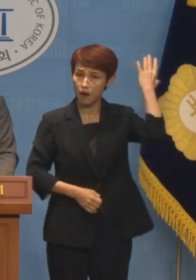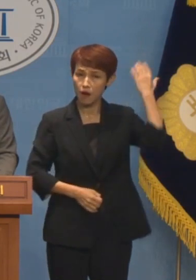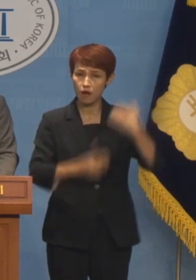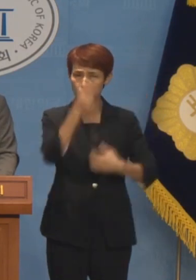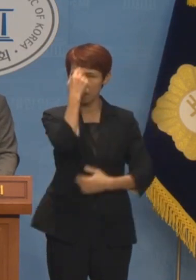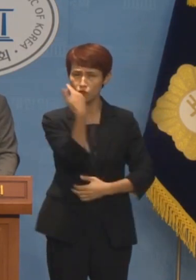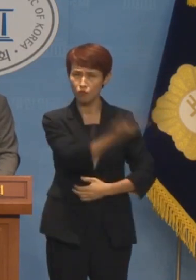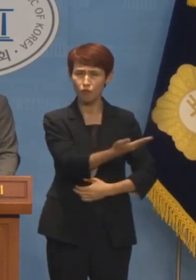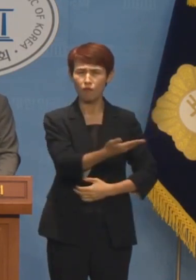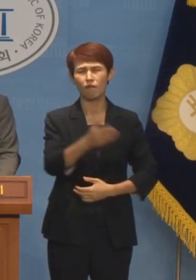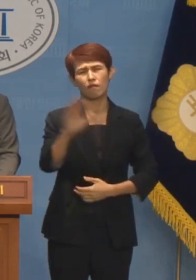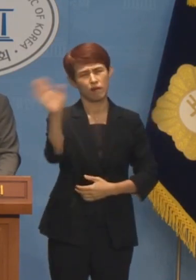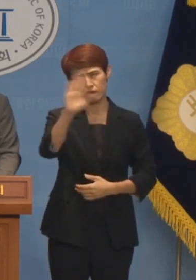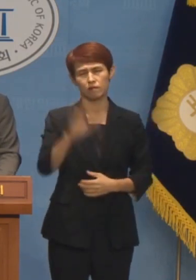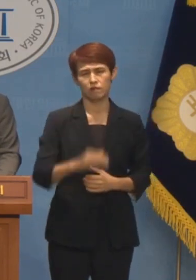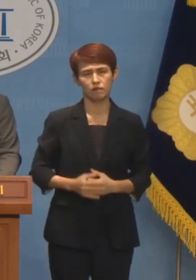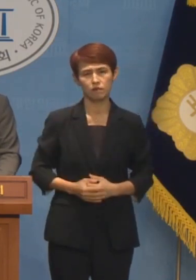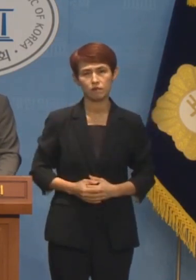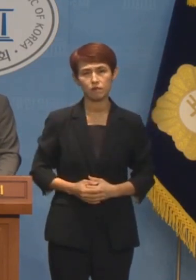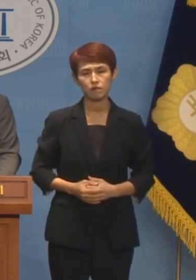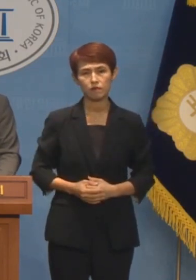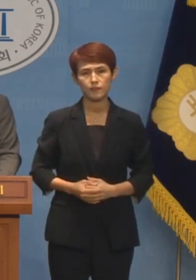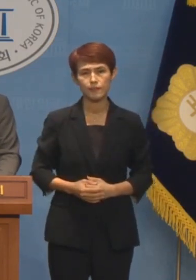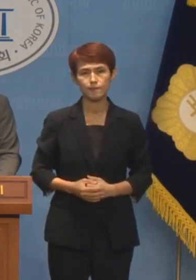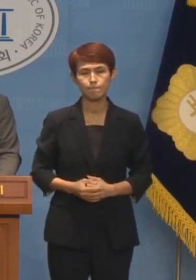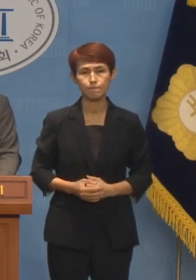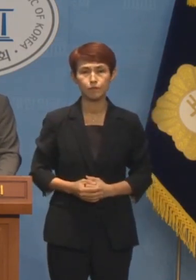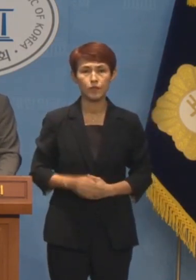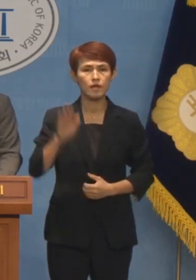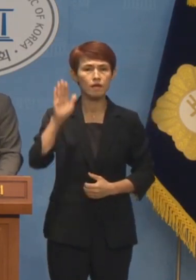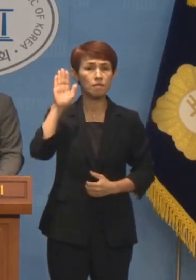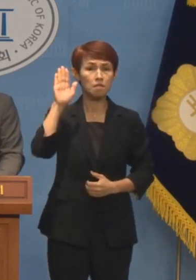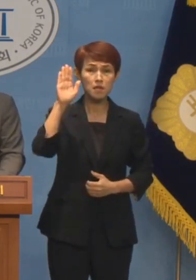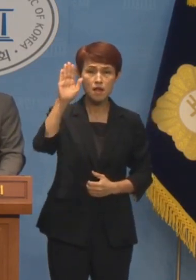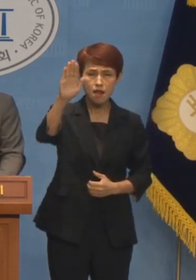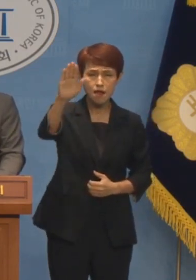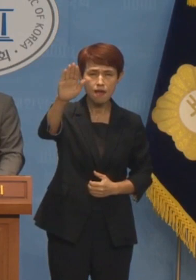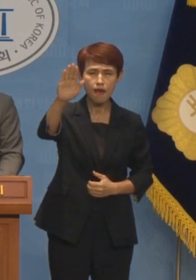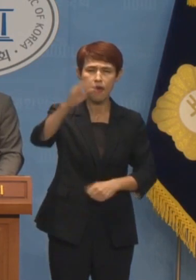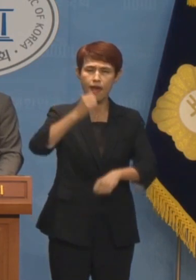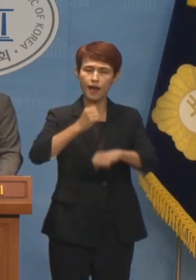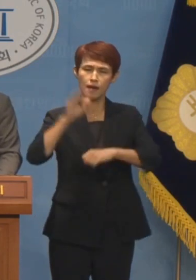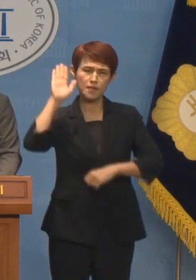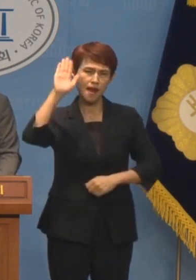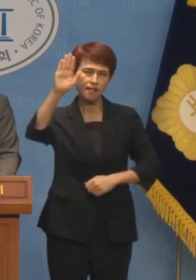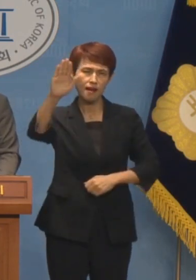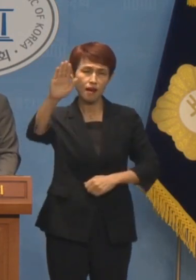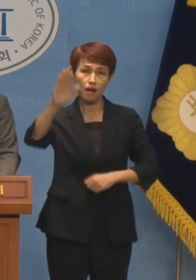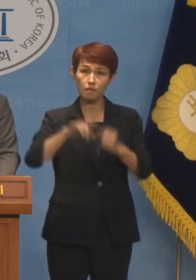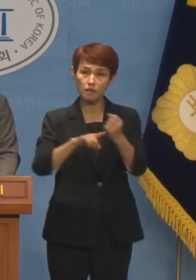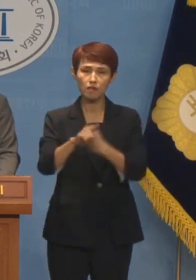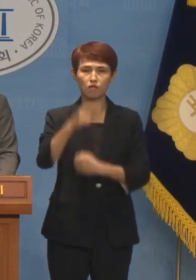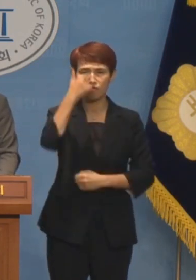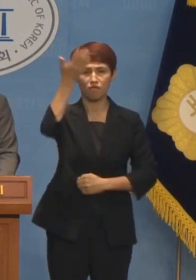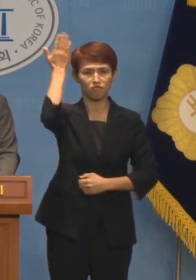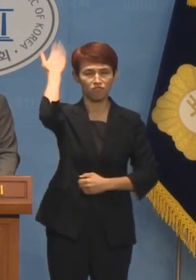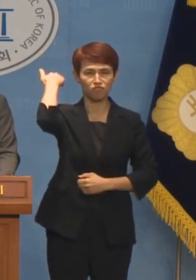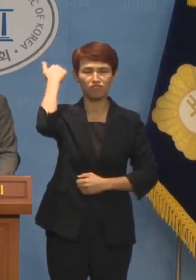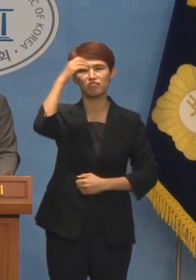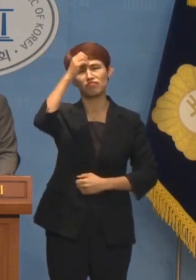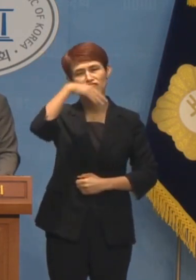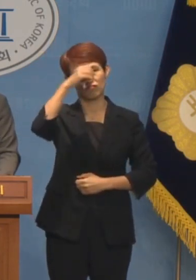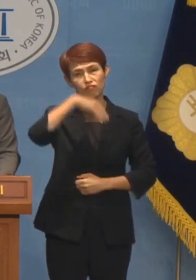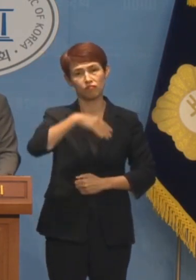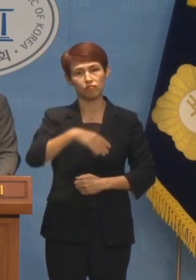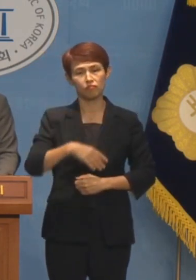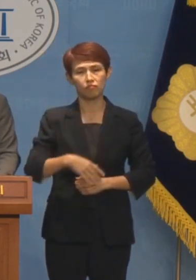주자는 것이 아니고 또 미래로 나아가자는 것이 과거를 부정하고